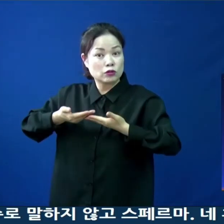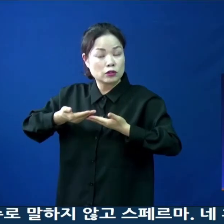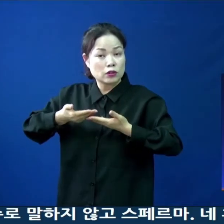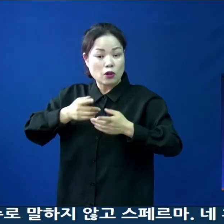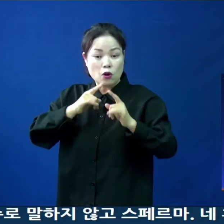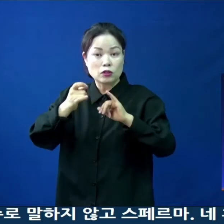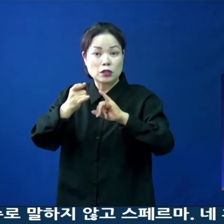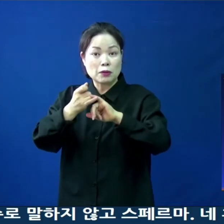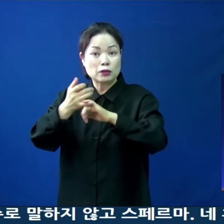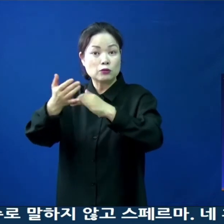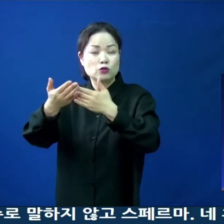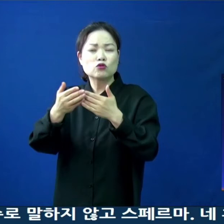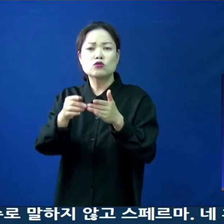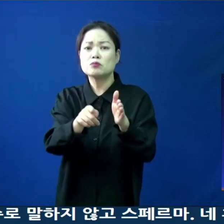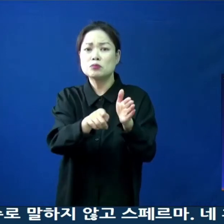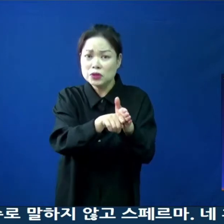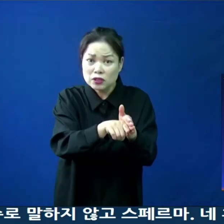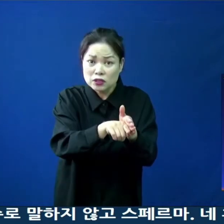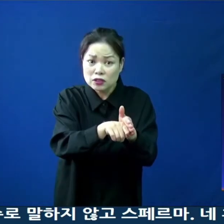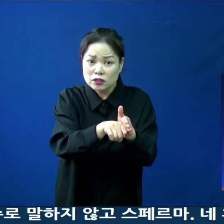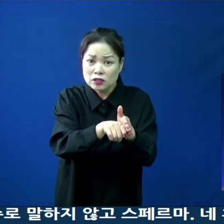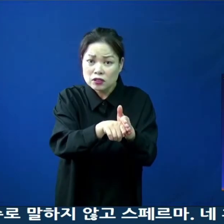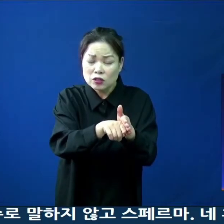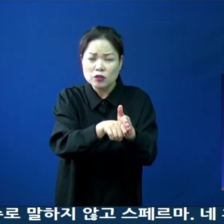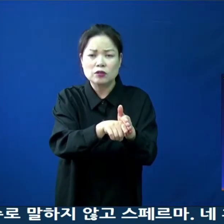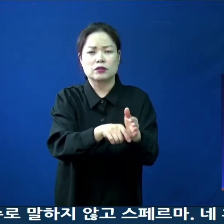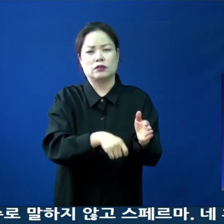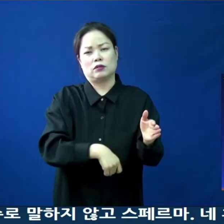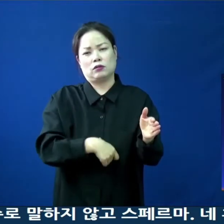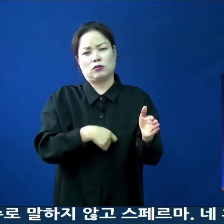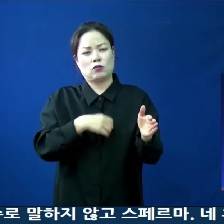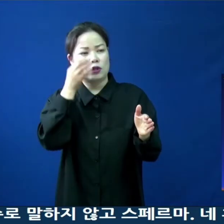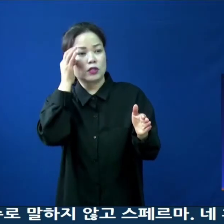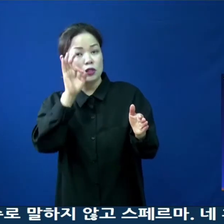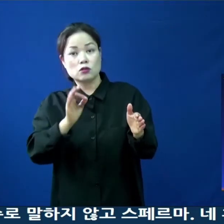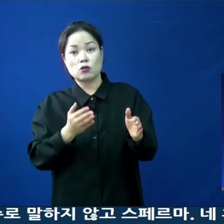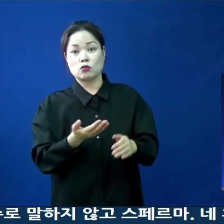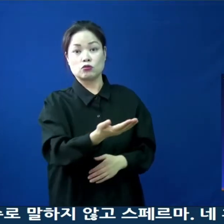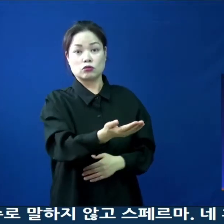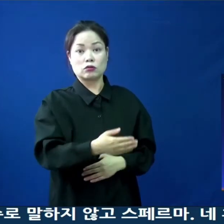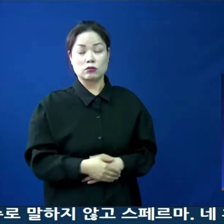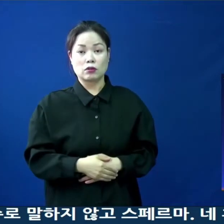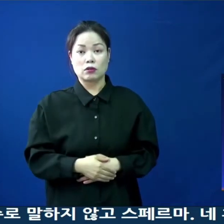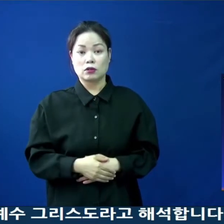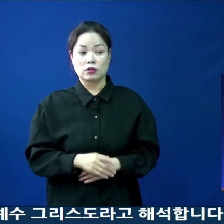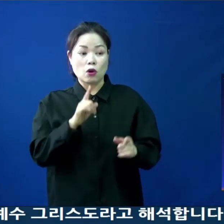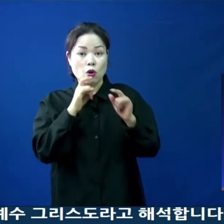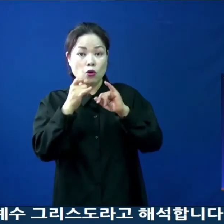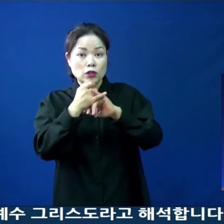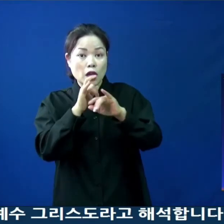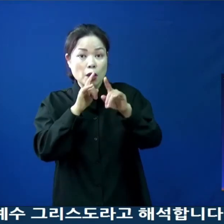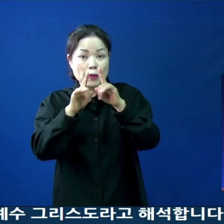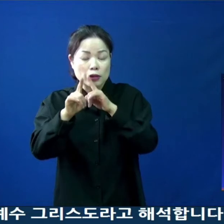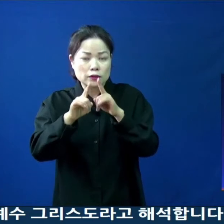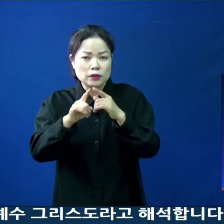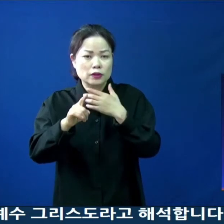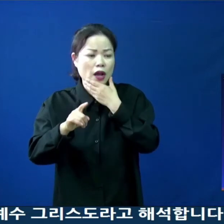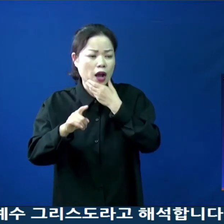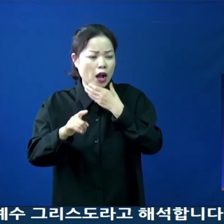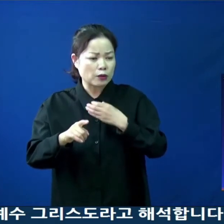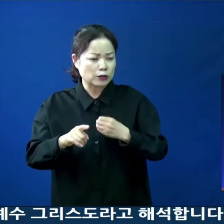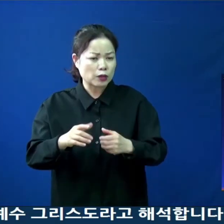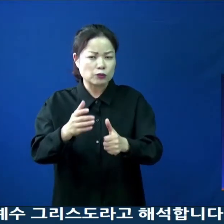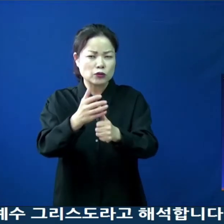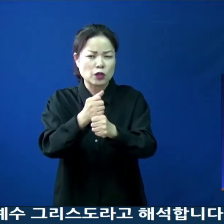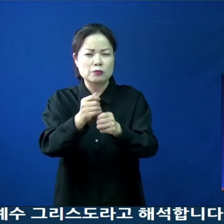언약의 말씀을 믿으니까 하나님이 의로 여겨주셨다는 거예요. 그런데 그 언약의 말씀, 아브라함이